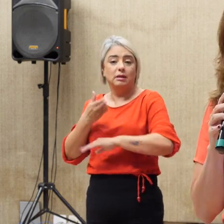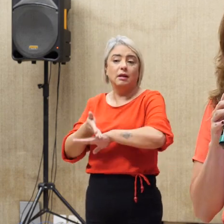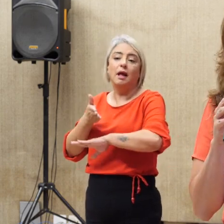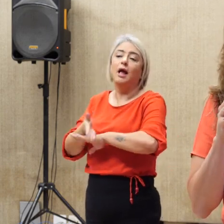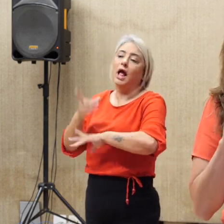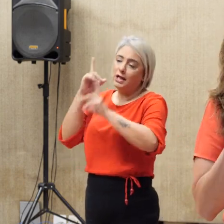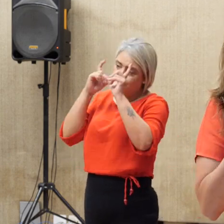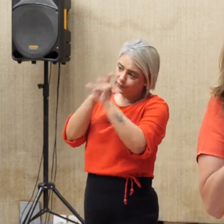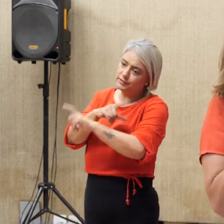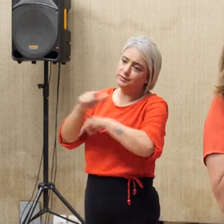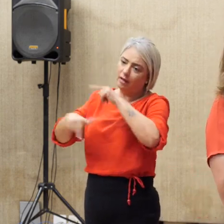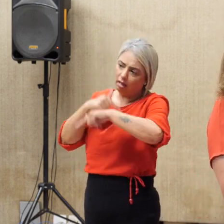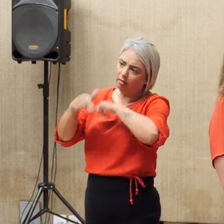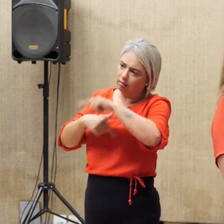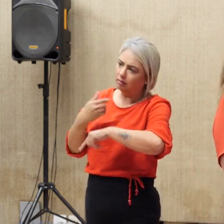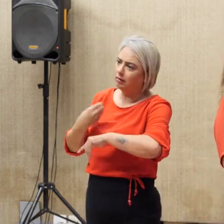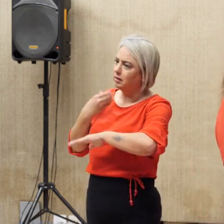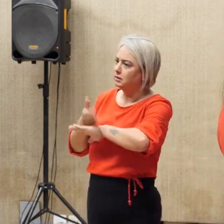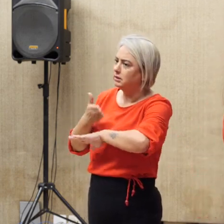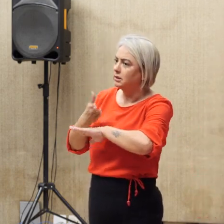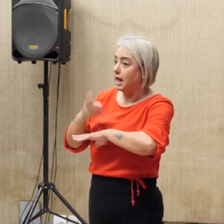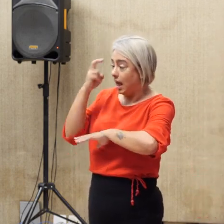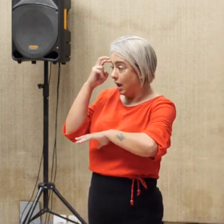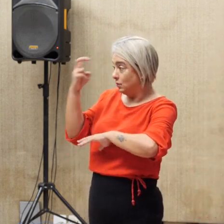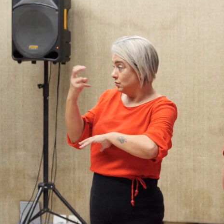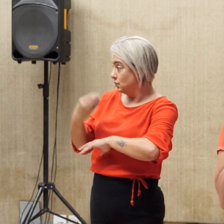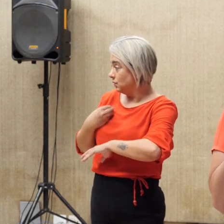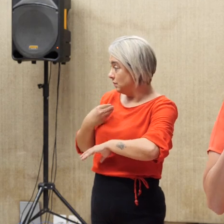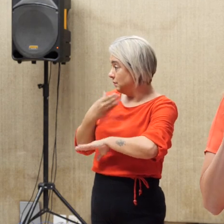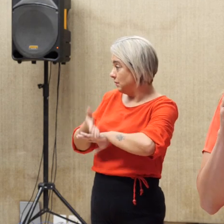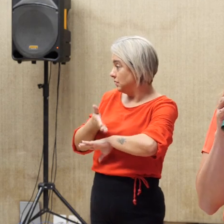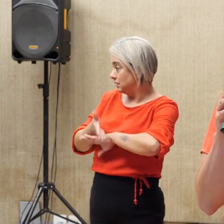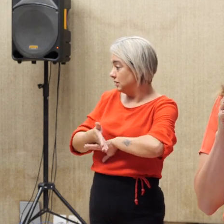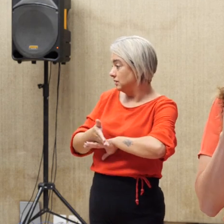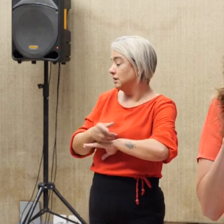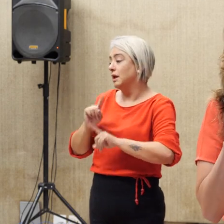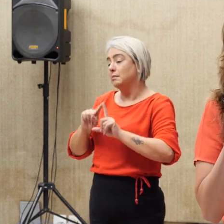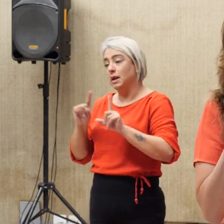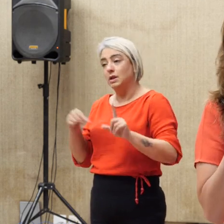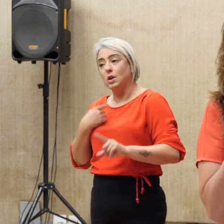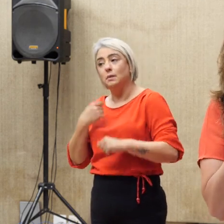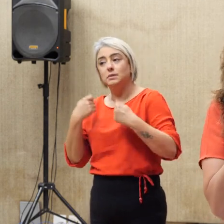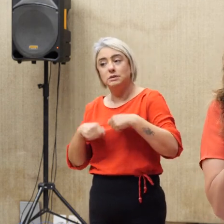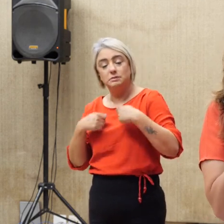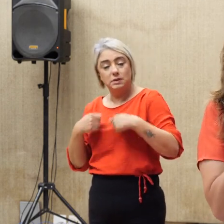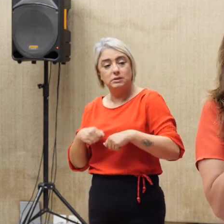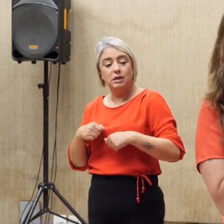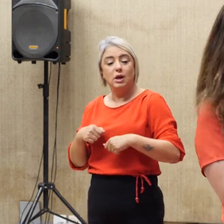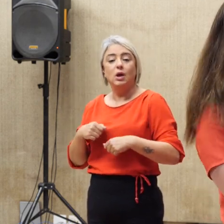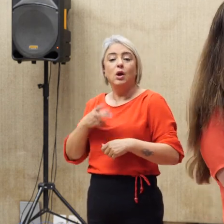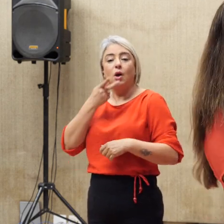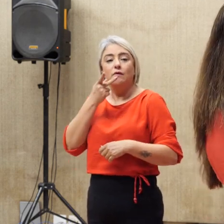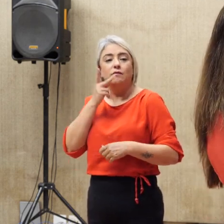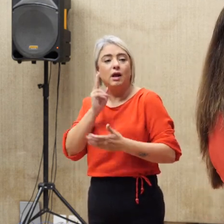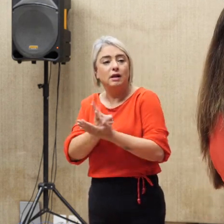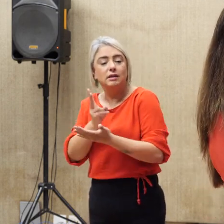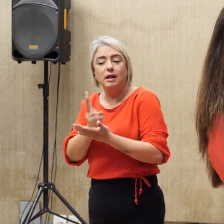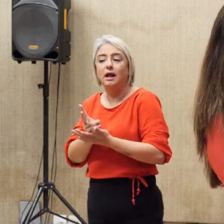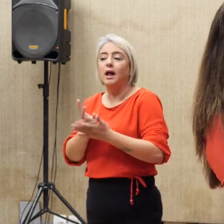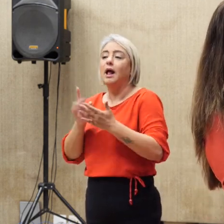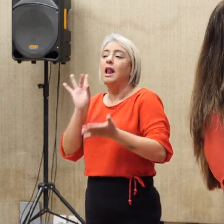trabalho. Tá certo? Participar, a cultura da participação dá trabalho, mas a gente precisa de pensar, porque, como eu sempre digo,